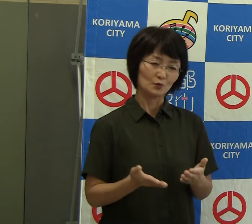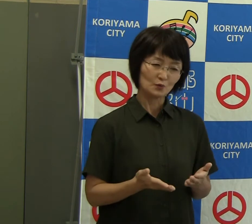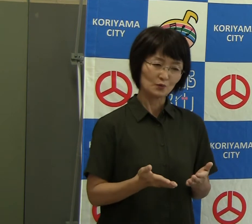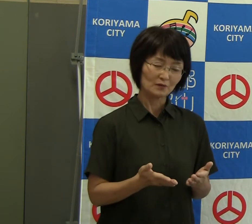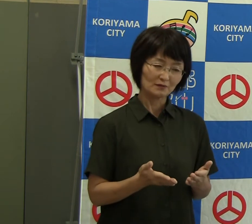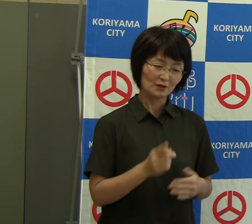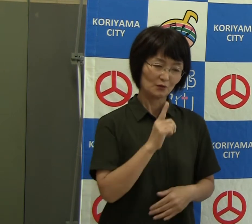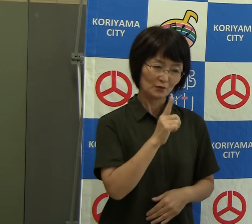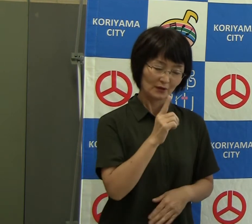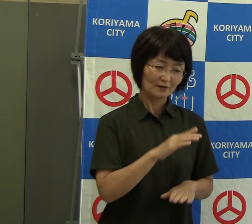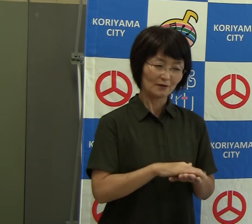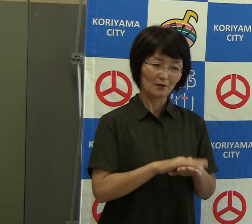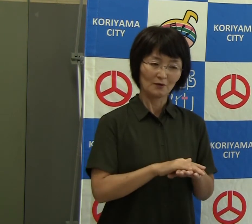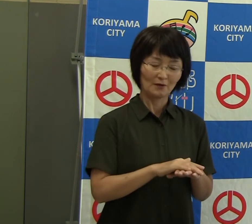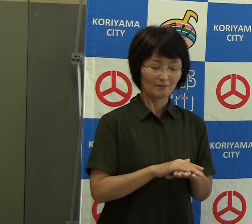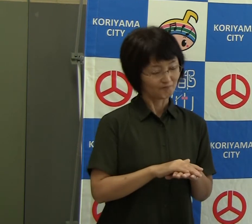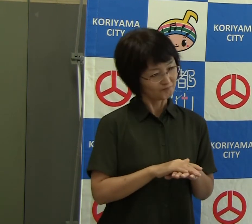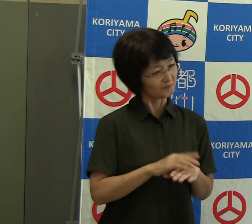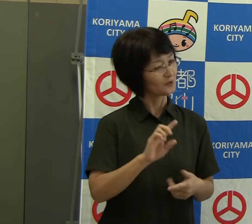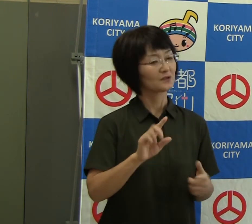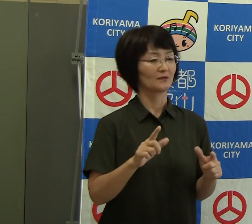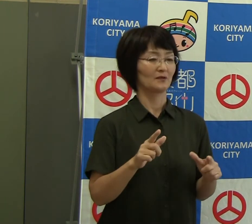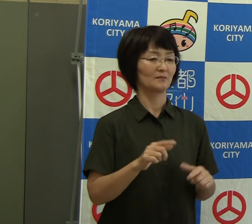ものではないと私は理解しております。